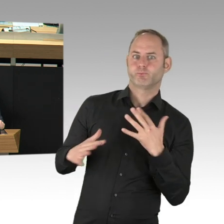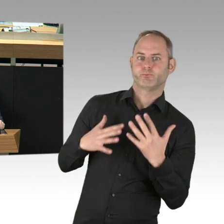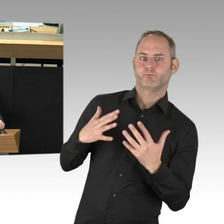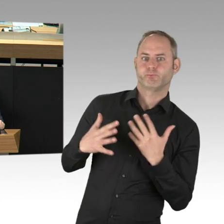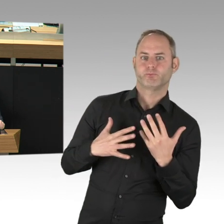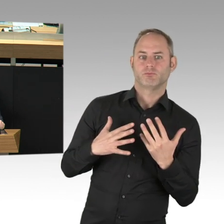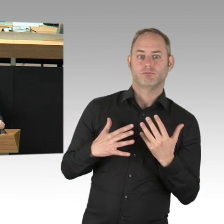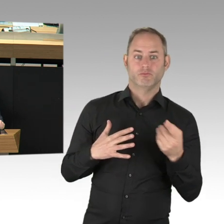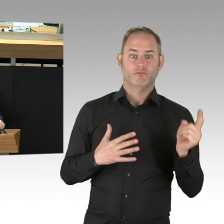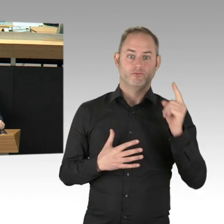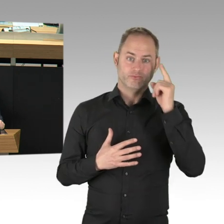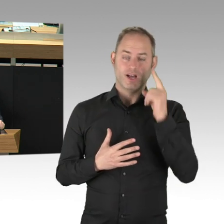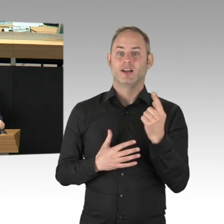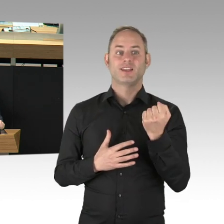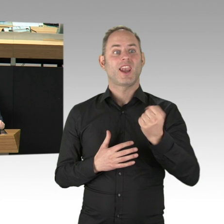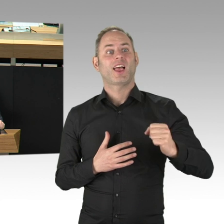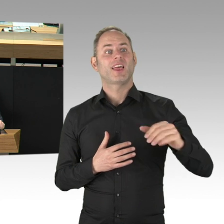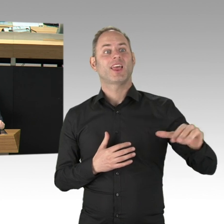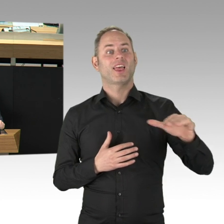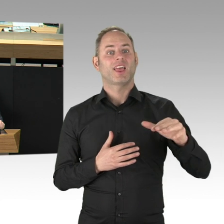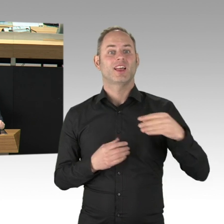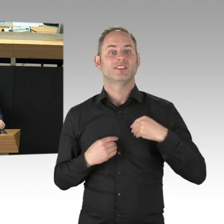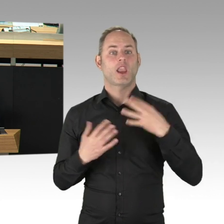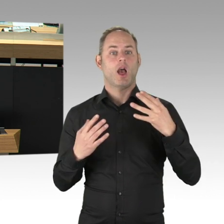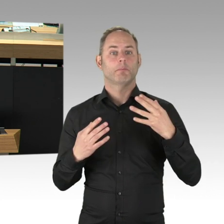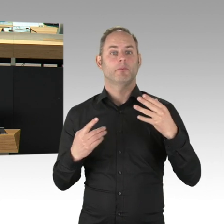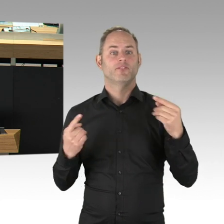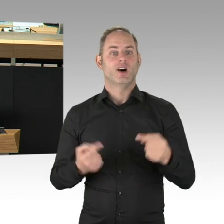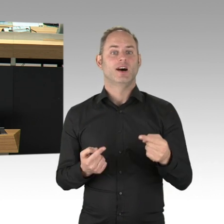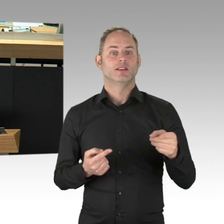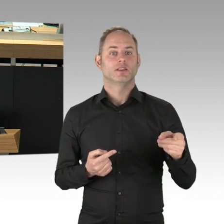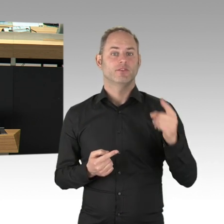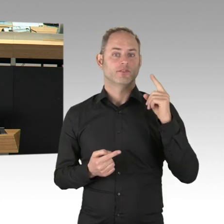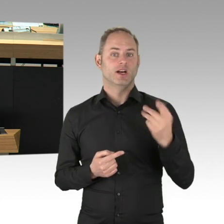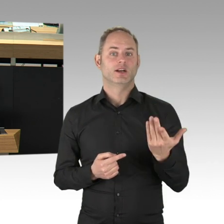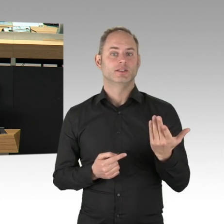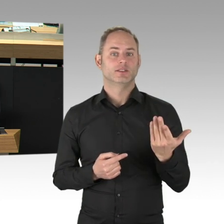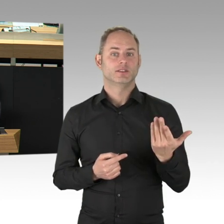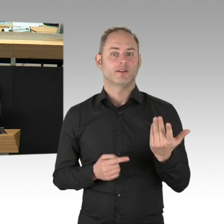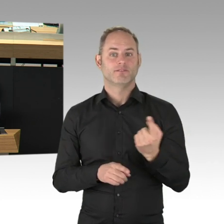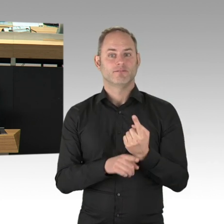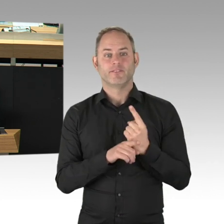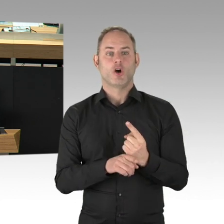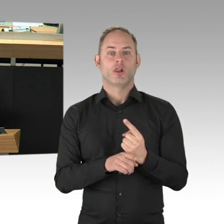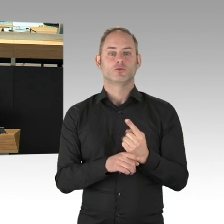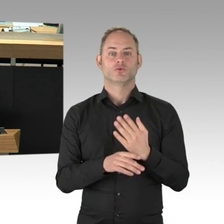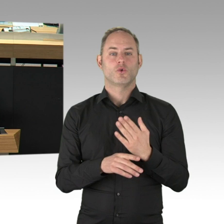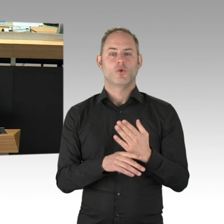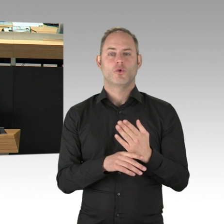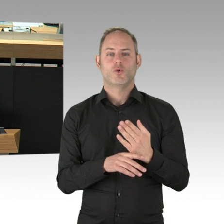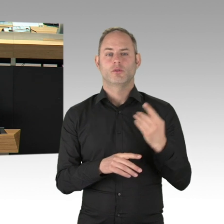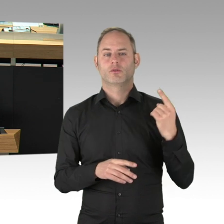Jerusalem-Beschwörer und Selbstmordattentäter besser geschützt werden können. Deutsche und arabische Israelhasser